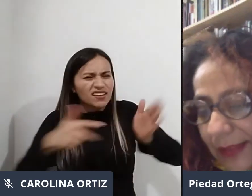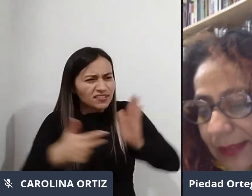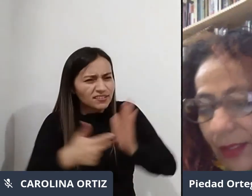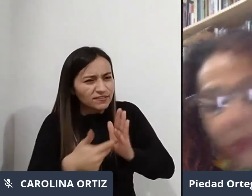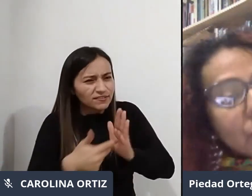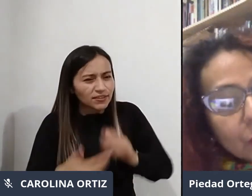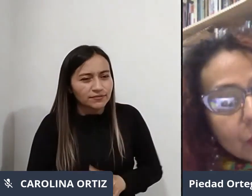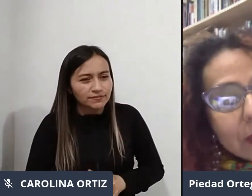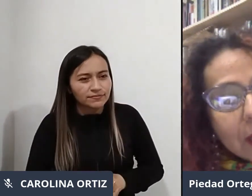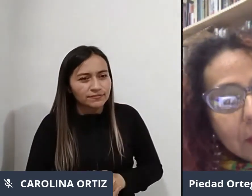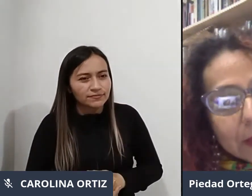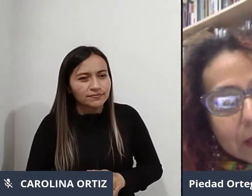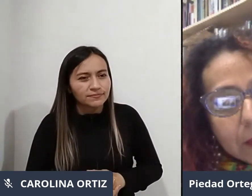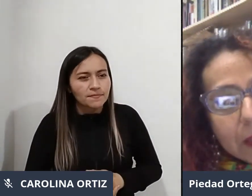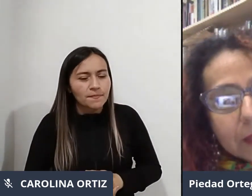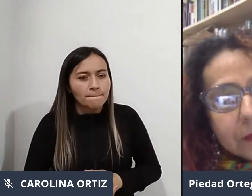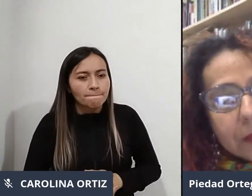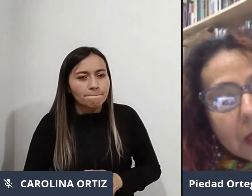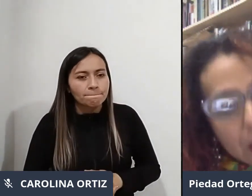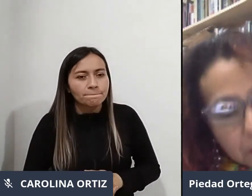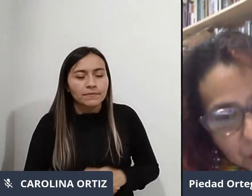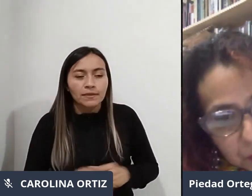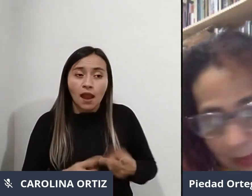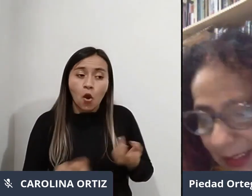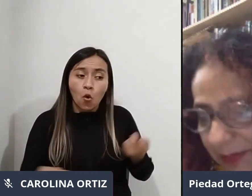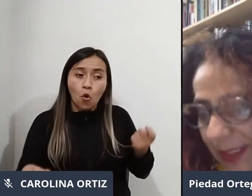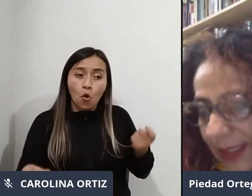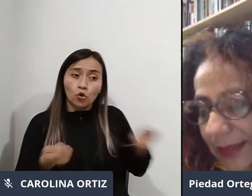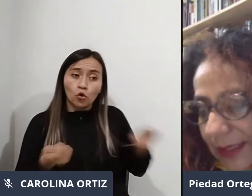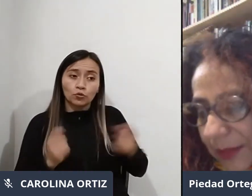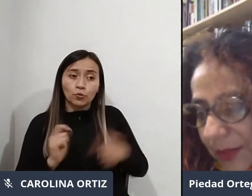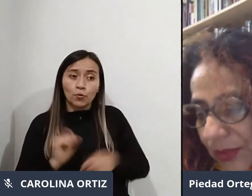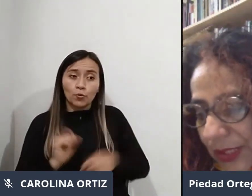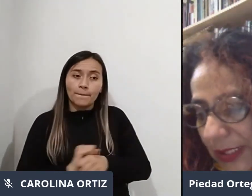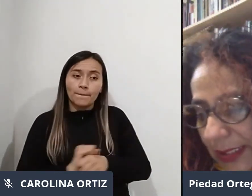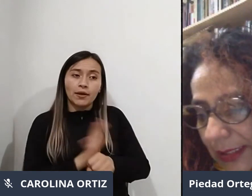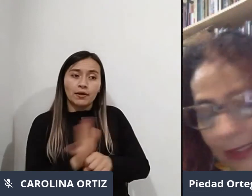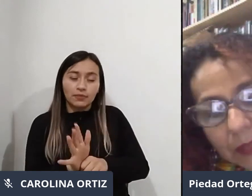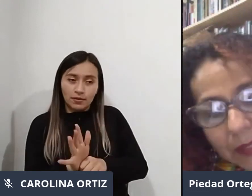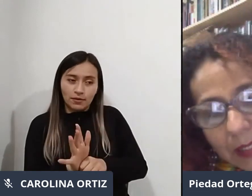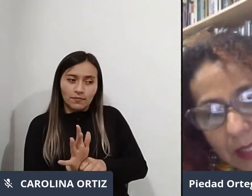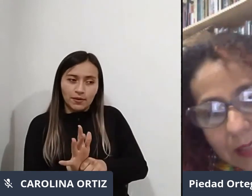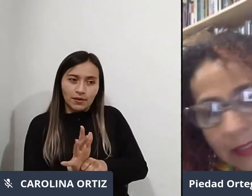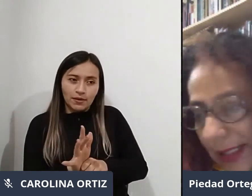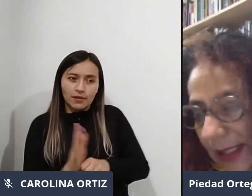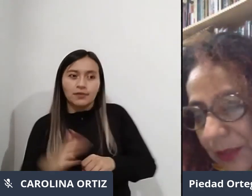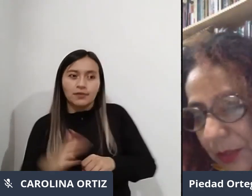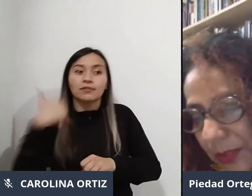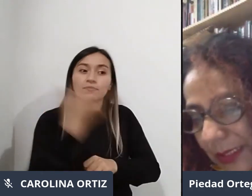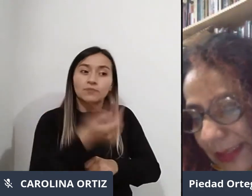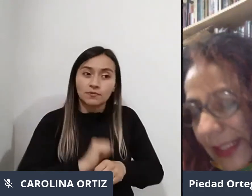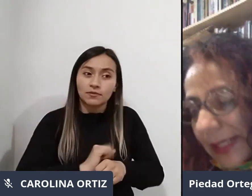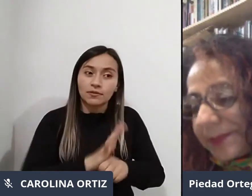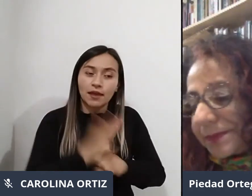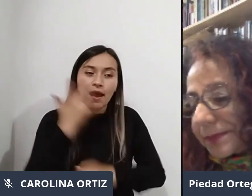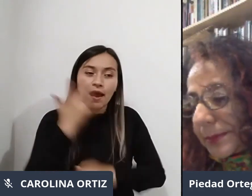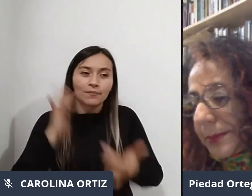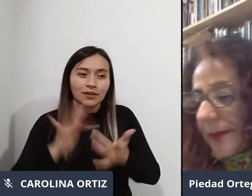responder ante el control de la pandemia y la pospandemia en términos de la vigilancia